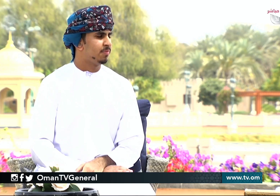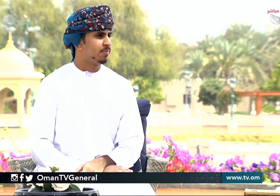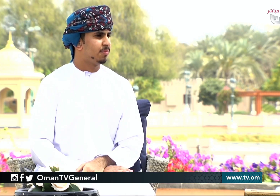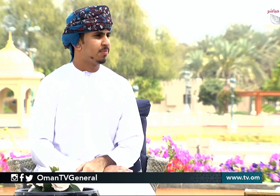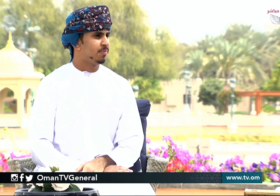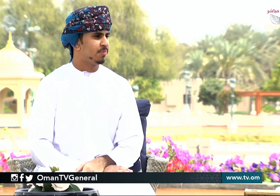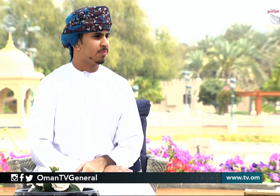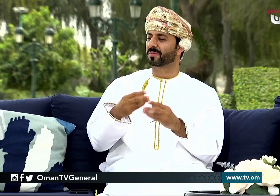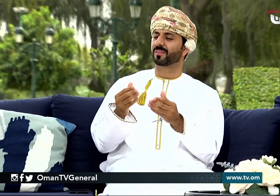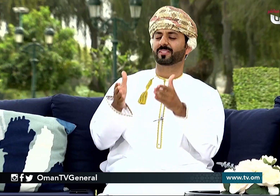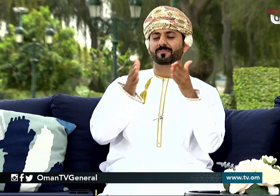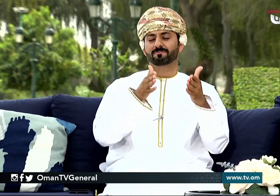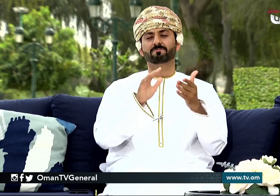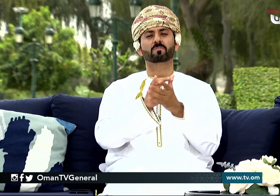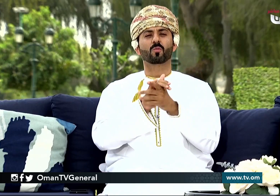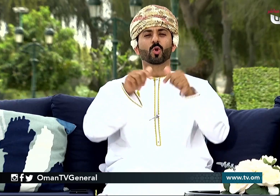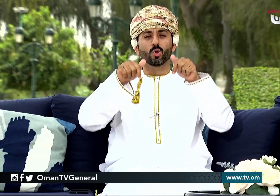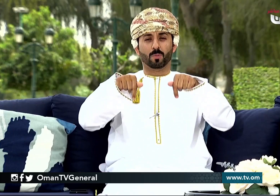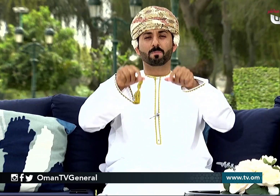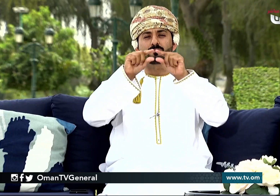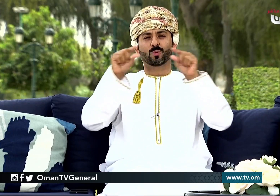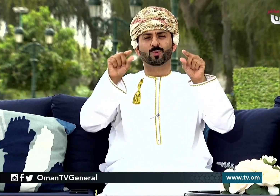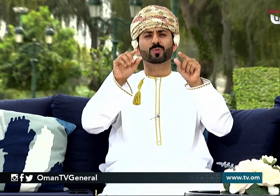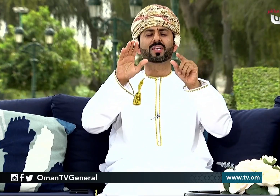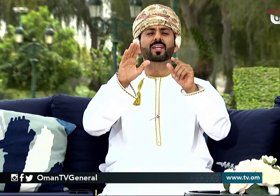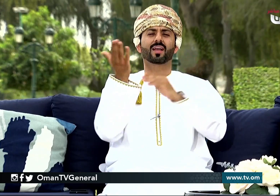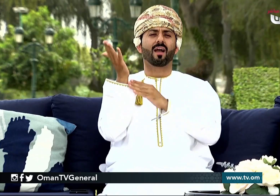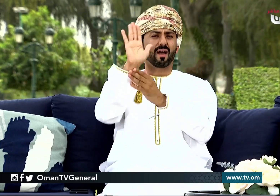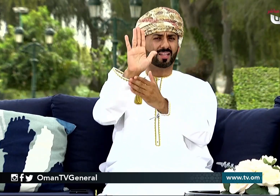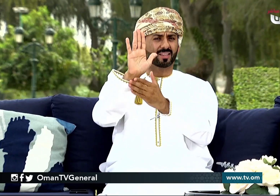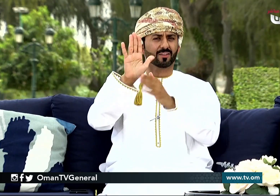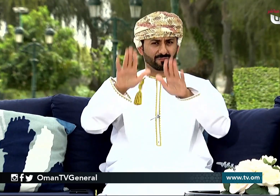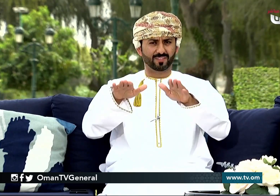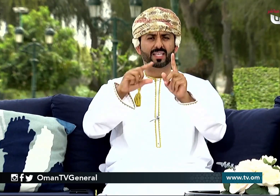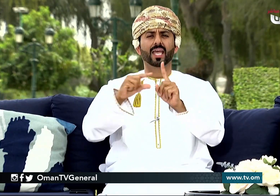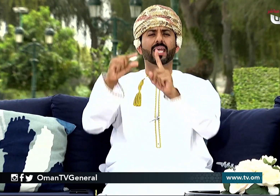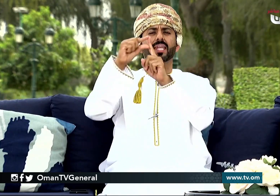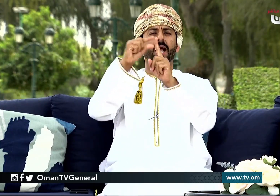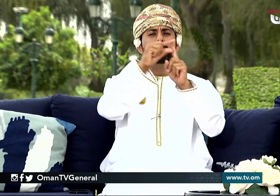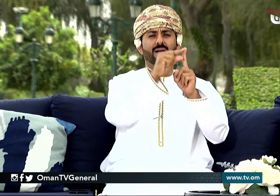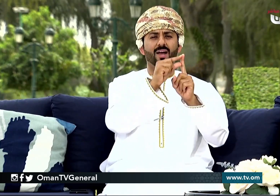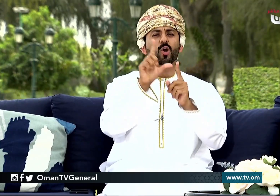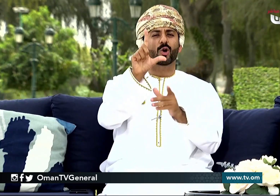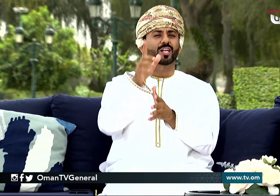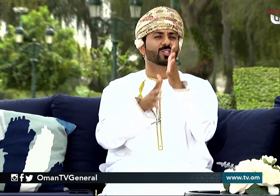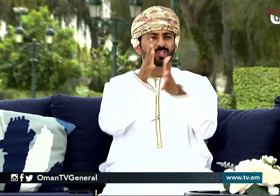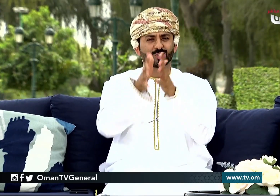أشارك. جميل جدا. أيضا موضوعنا كثير من الكلمات اللي راح نعرضها اليوم